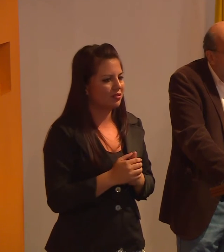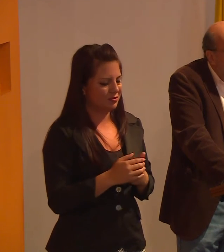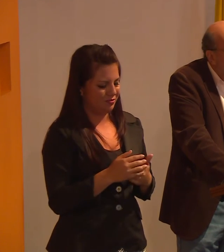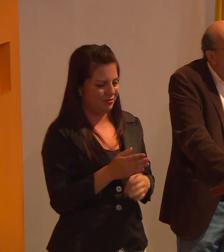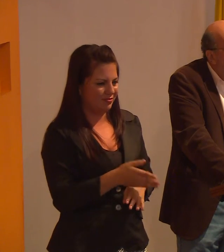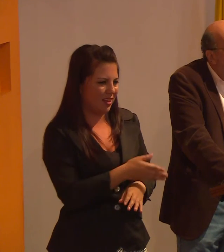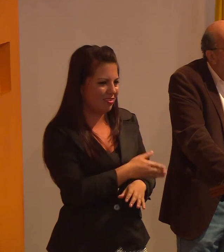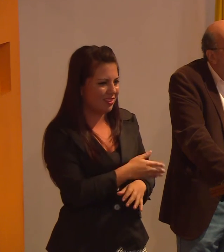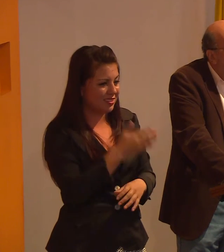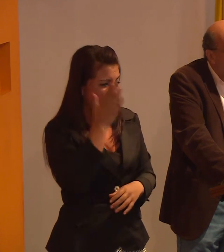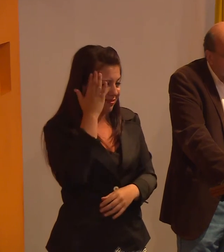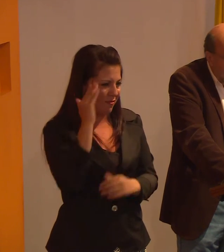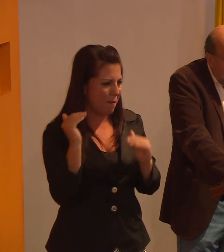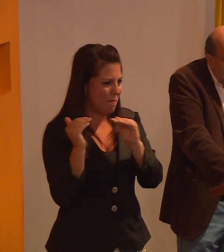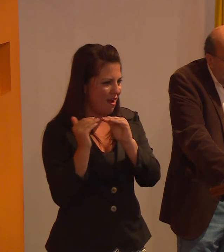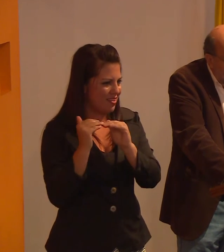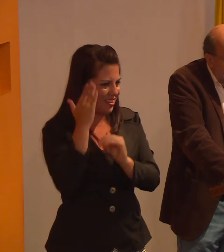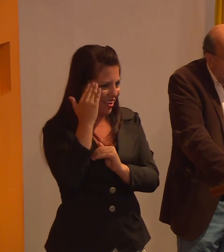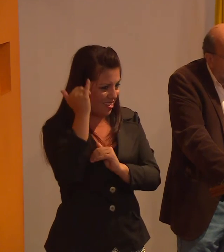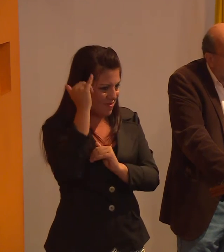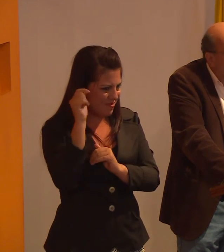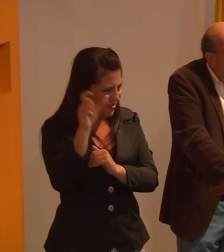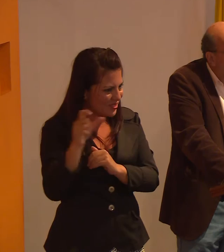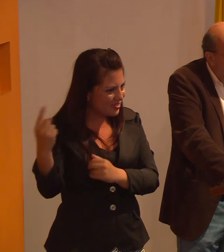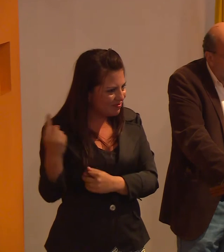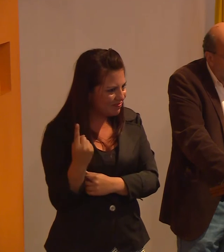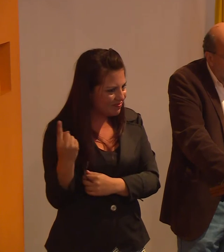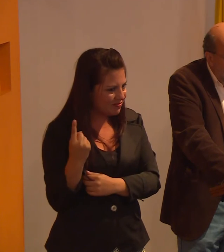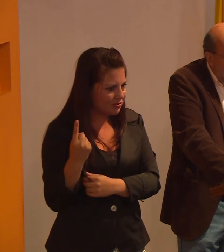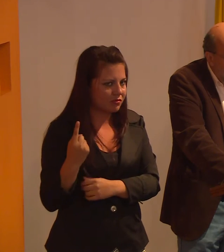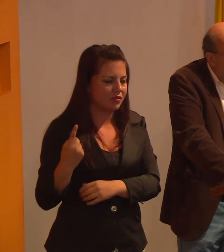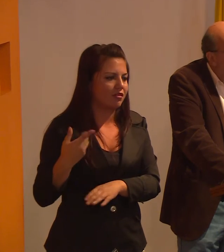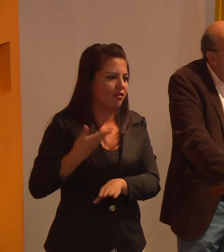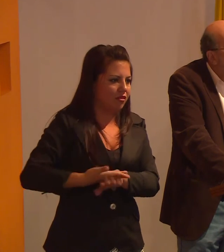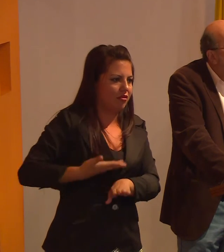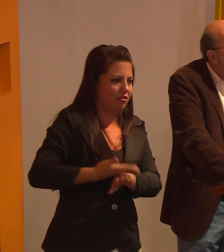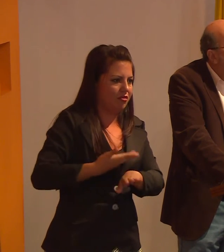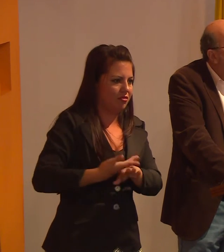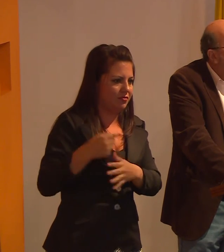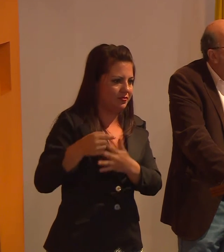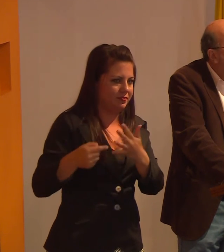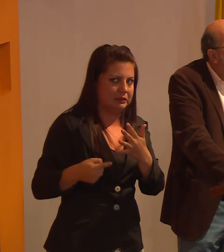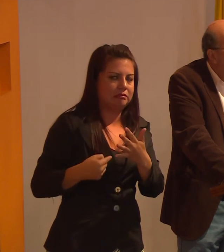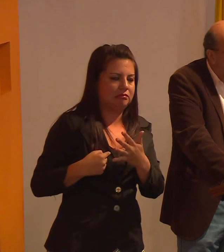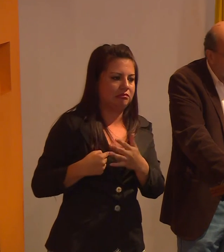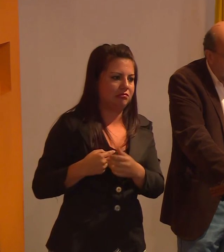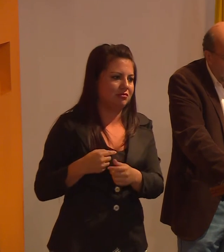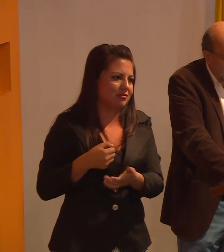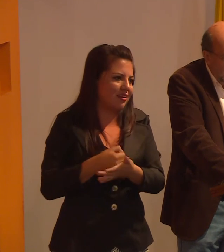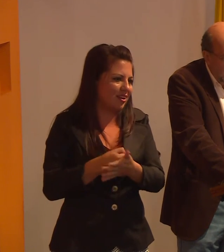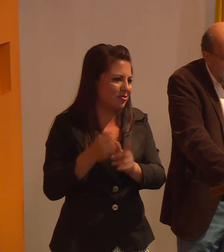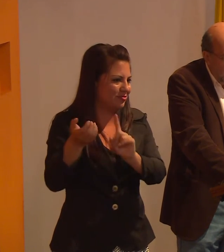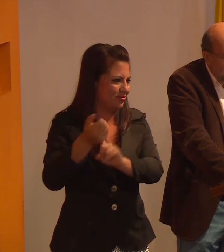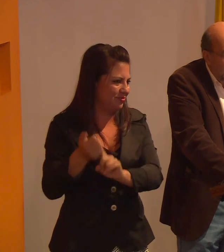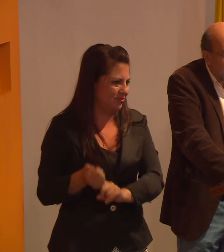que las visitas de pares han formulado a nuestros programas en materia de planta